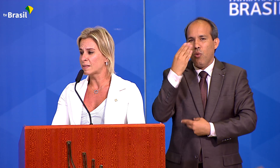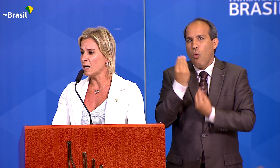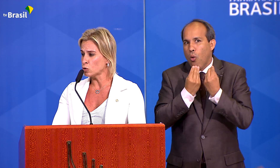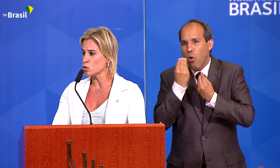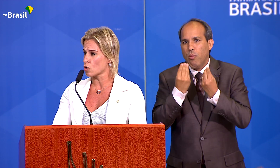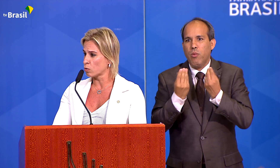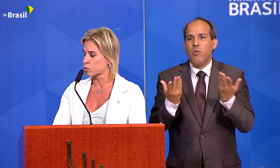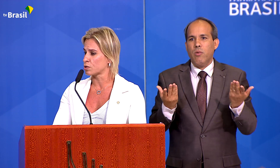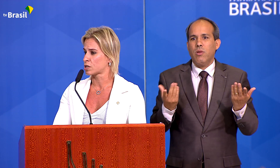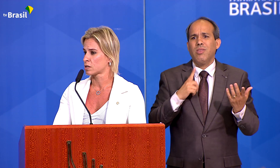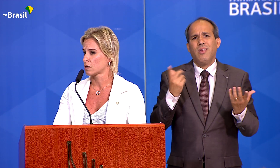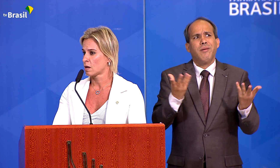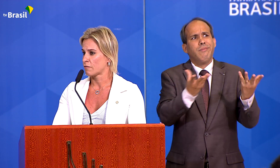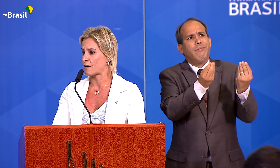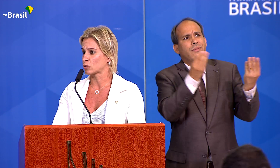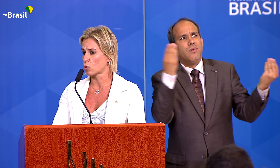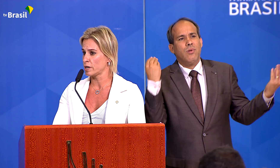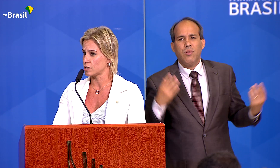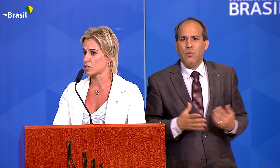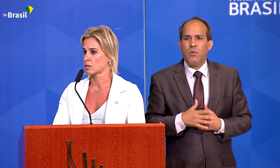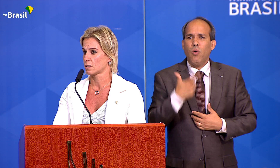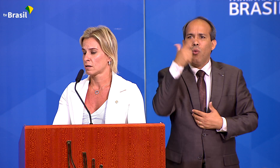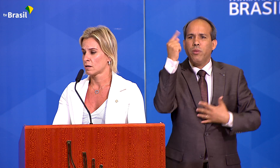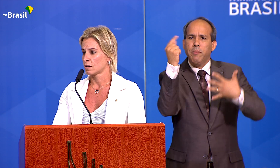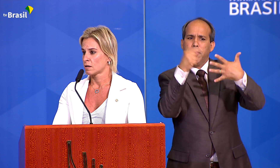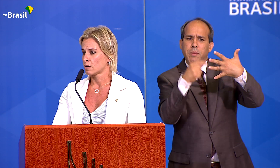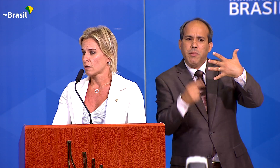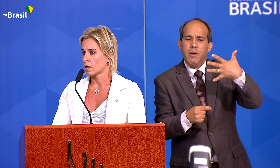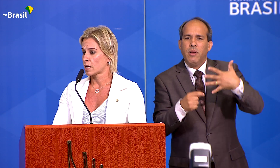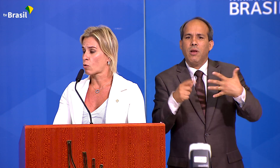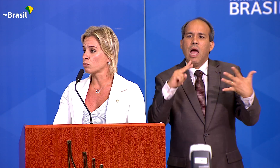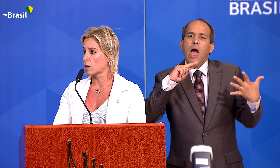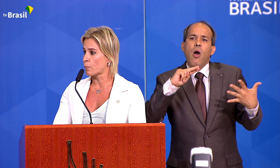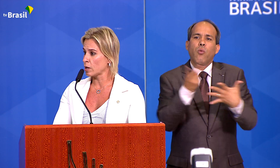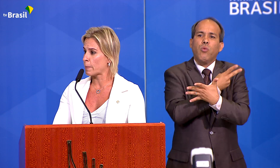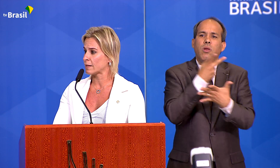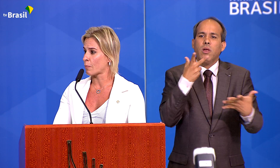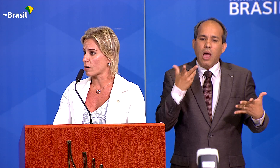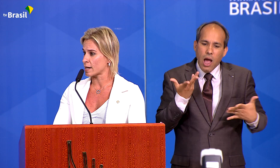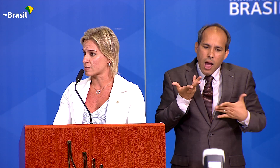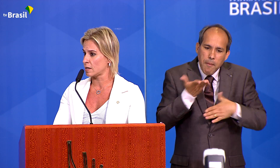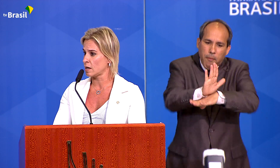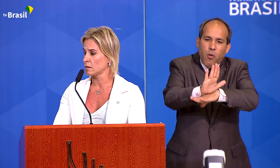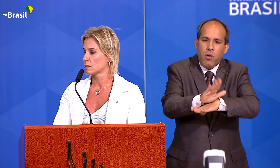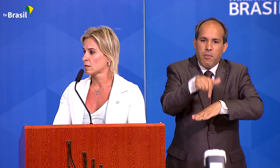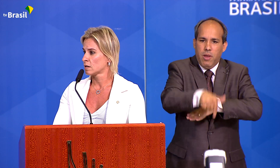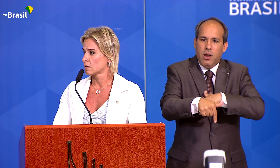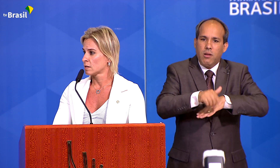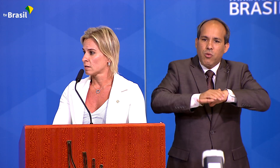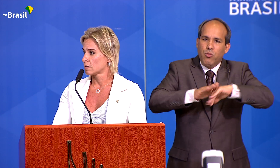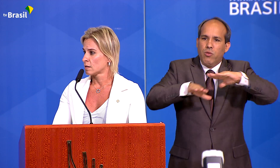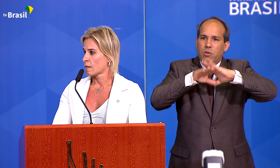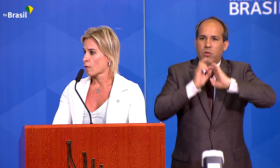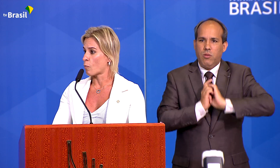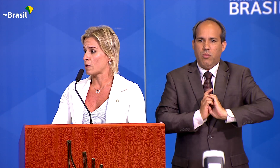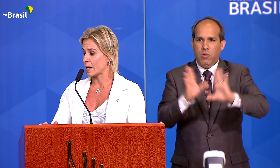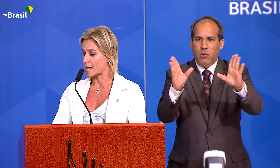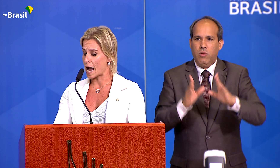que tem tantos outros fatores que contribuem para a democracia